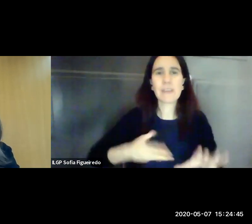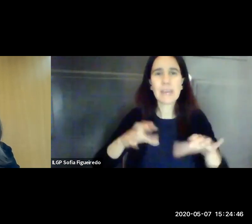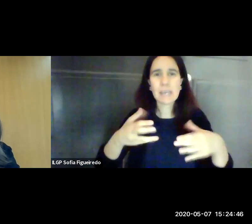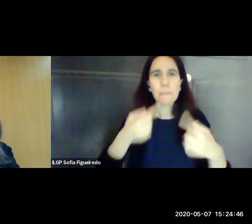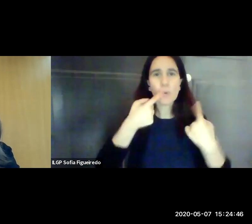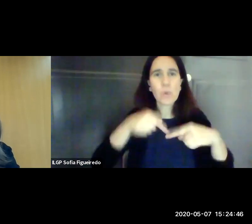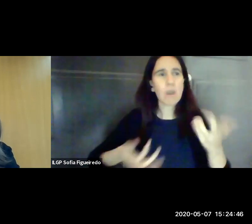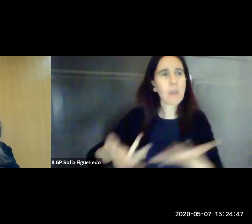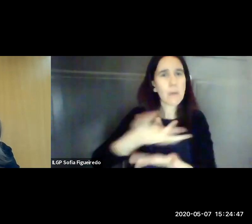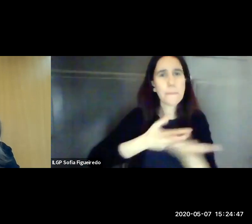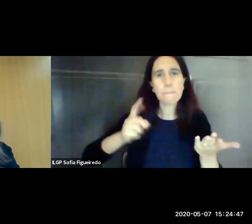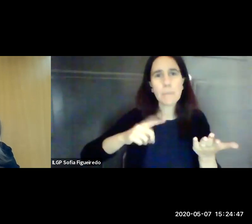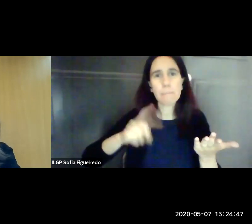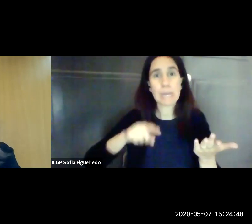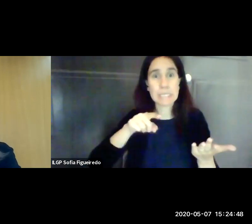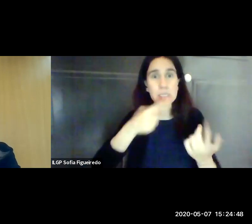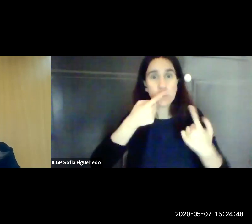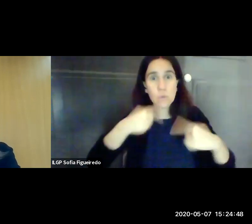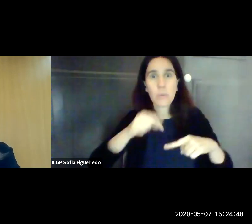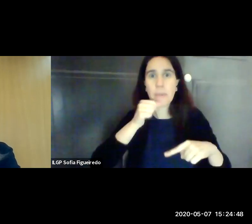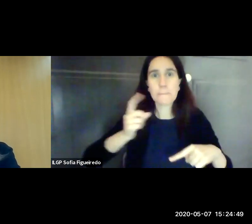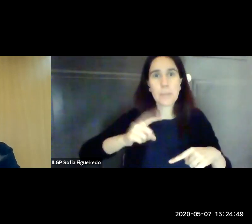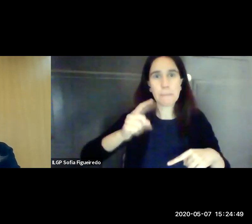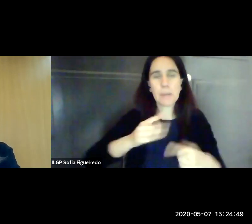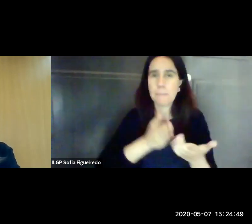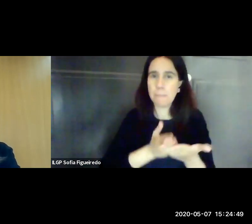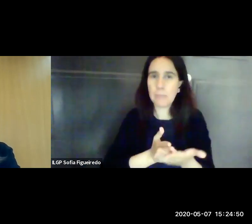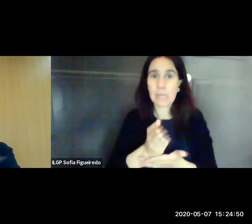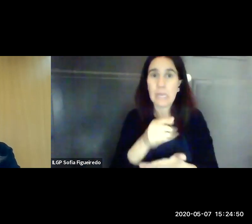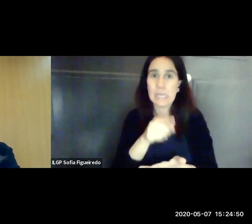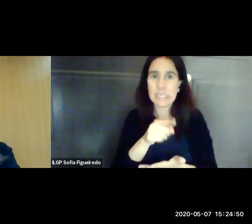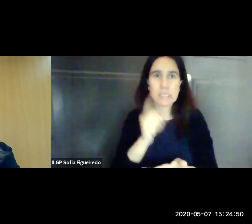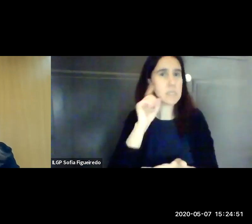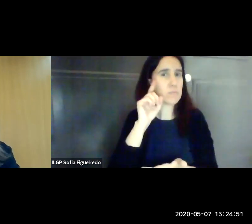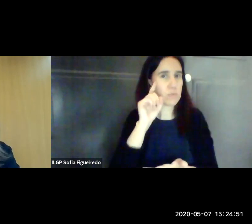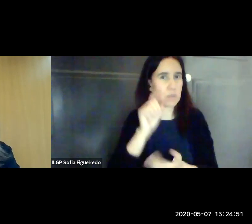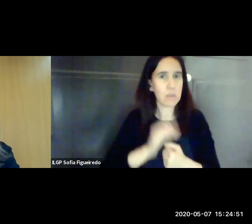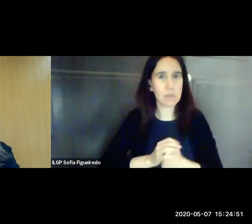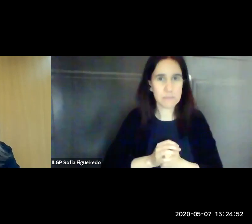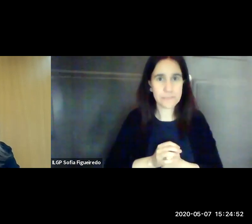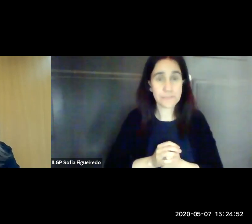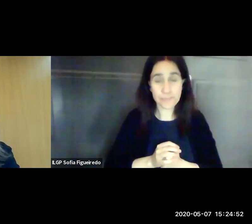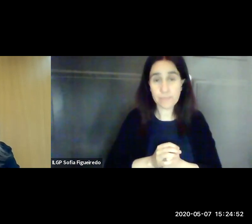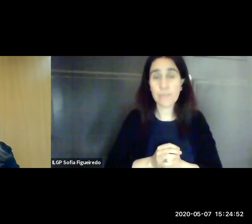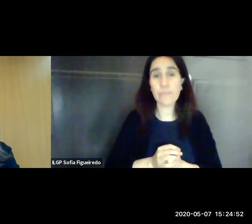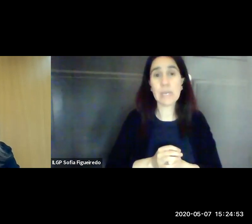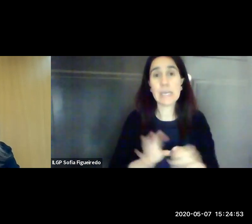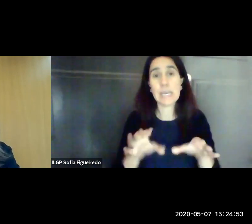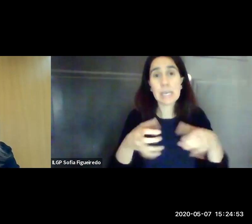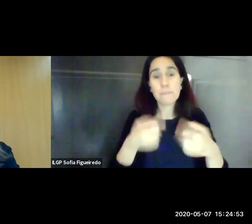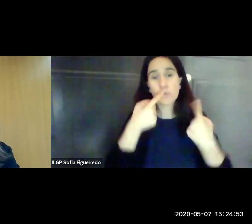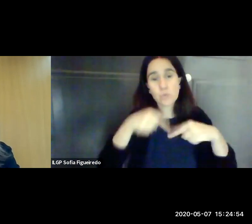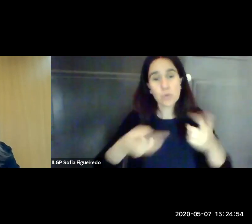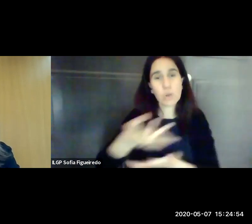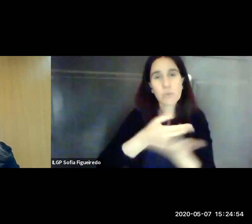e é importante que essas reuniões regulares se mantenham. Estas reuniões de equipa muitas vezes